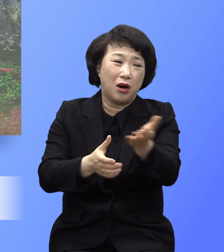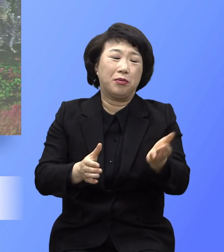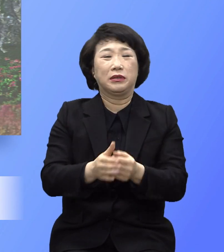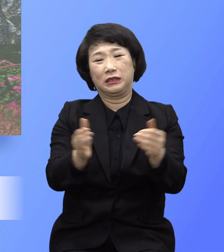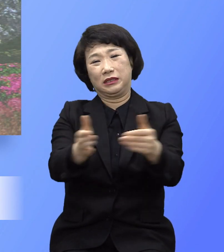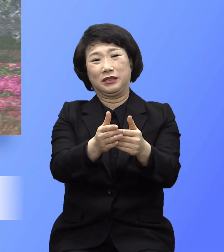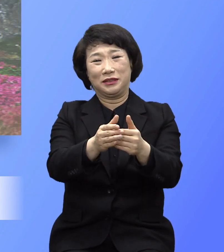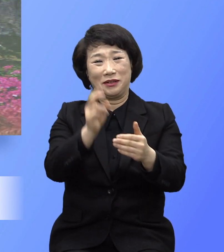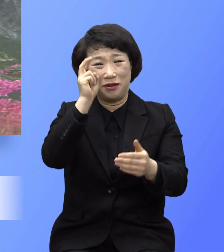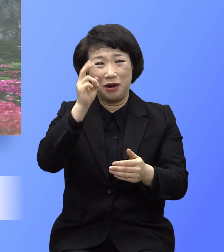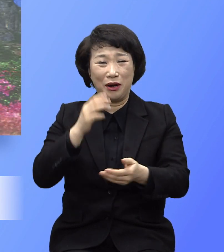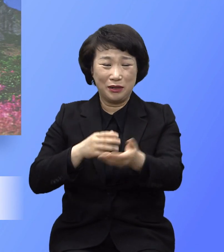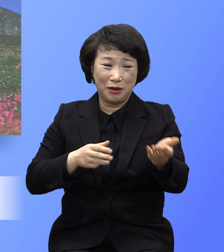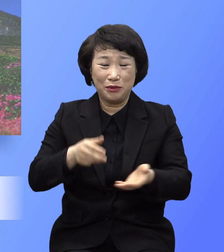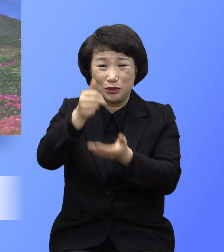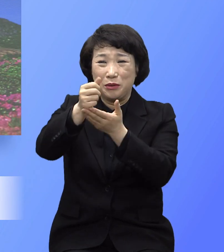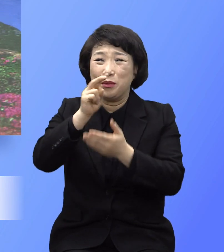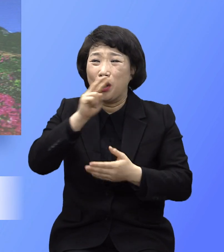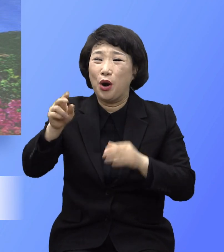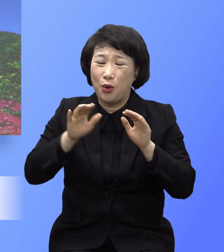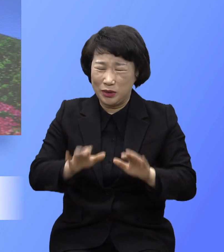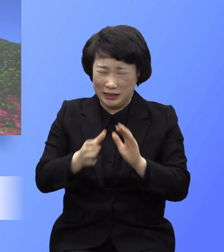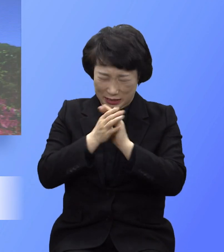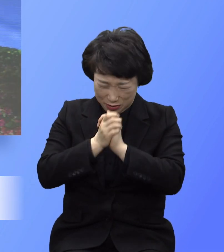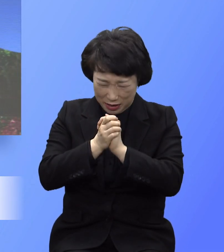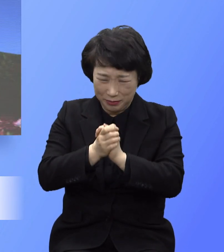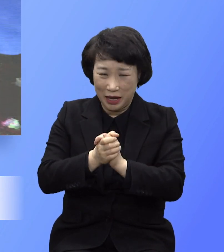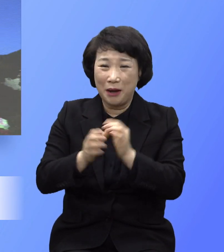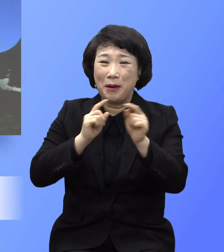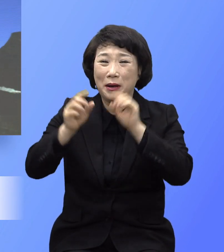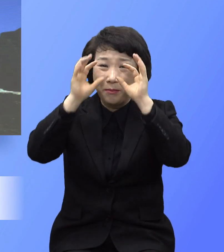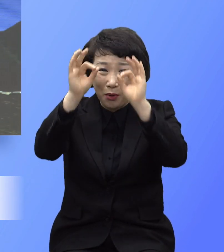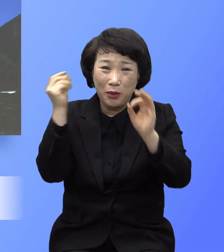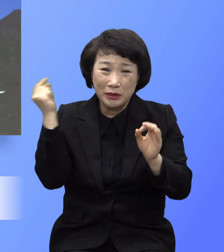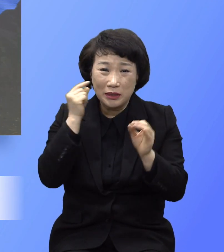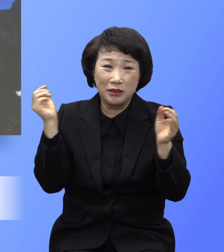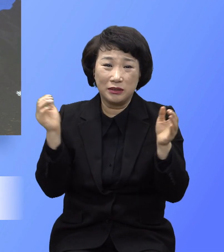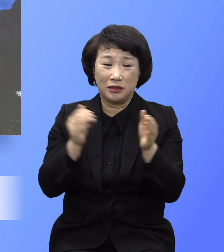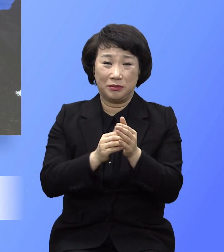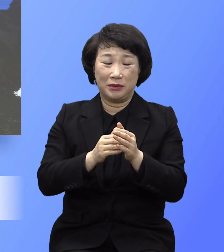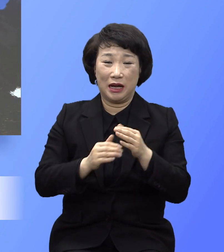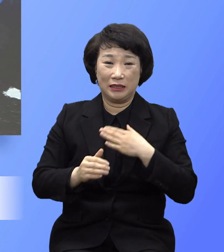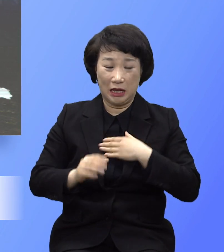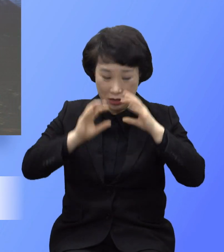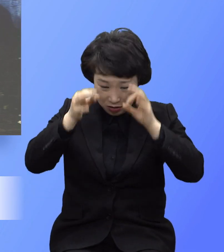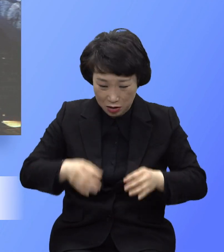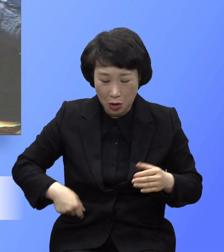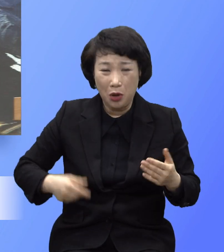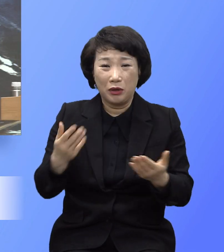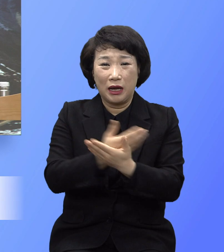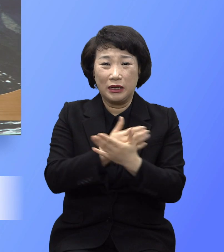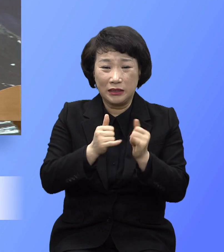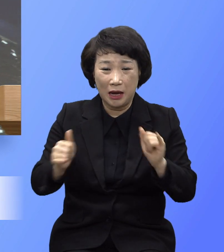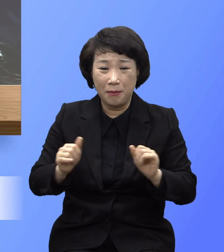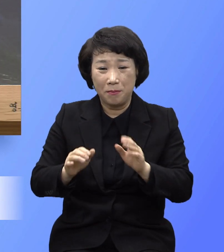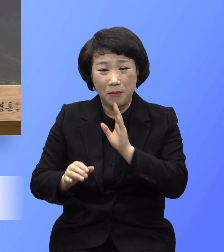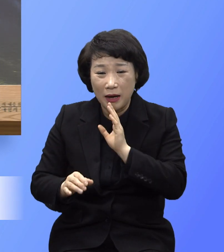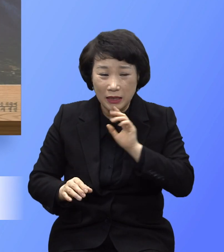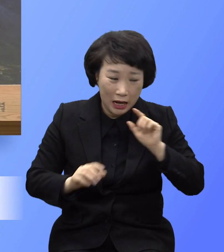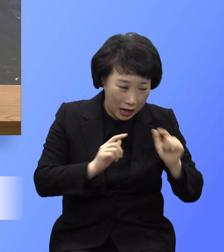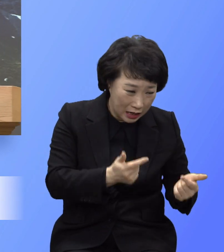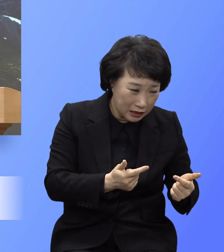것입니다. 주여 오늘 간절히 비옵나니 말씀을 들었습니다. 내가 회개한 사람인지